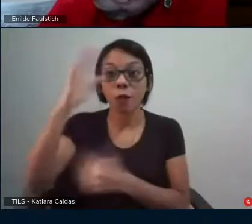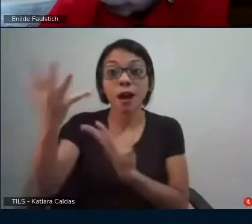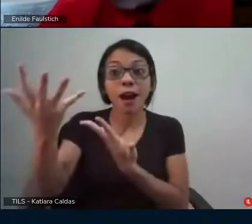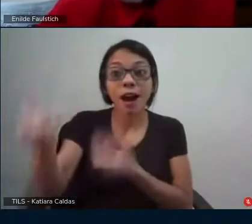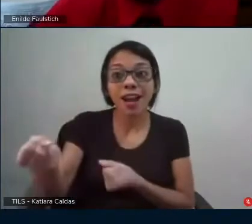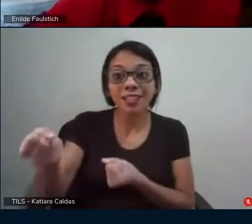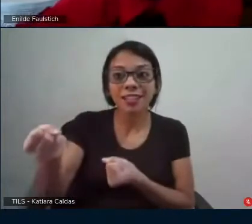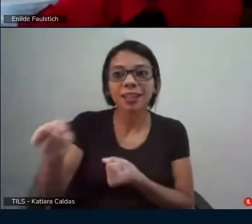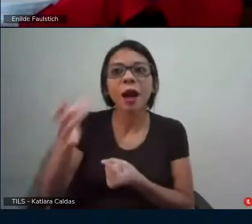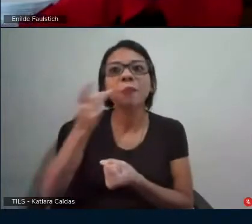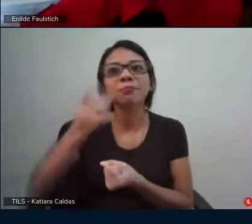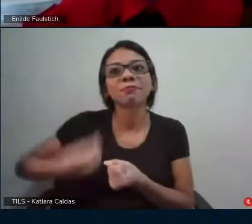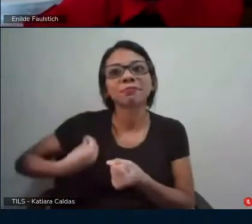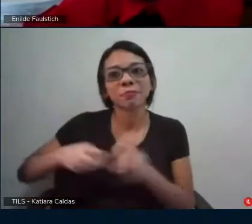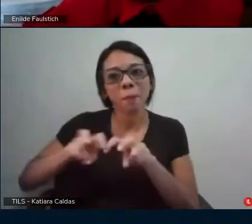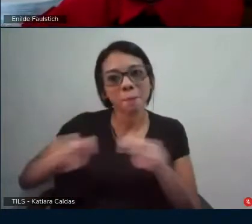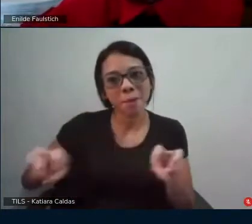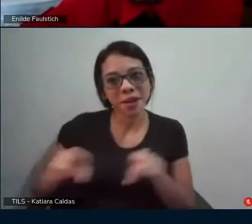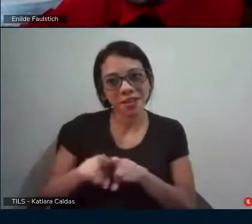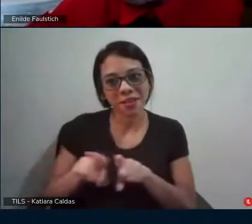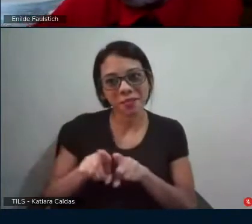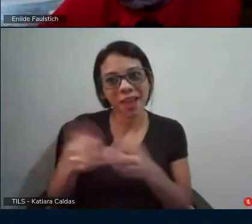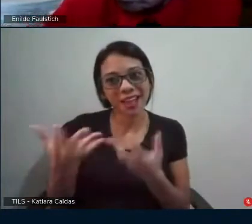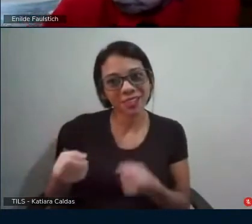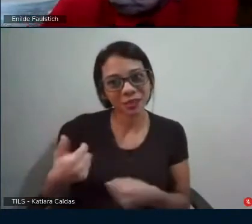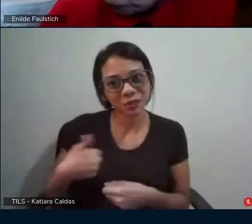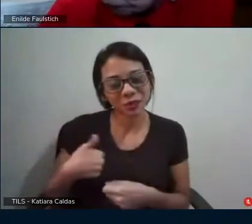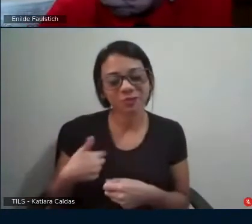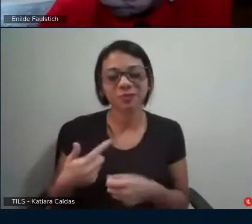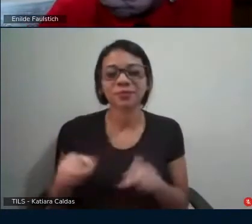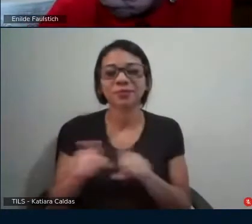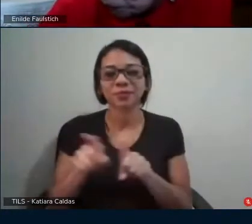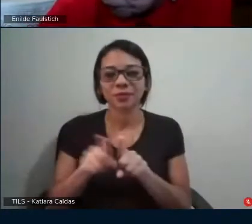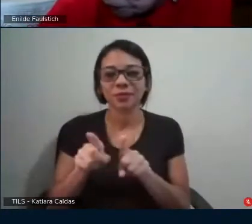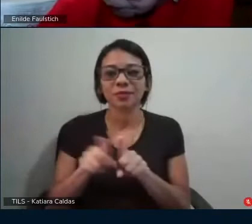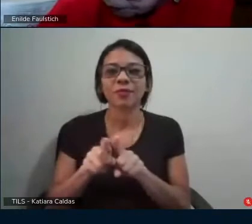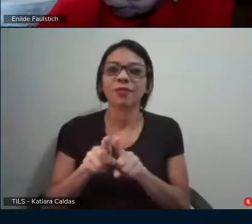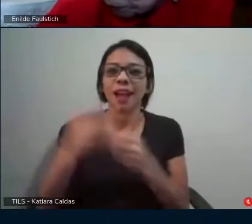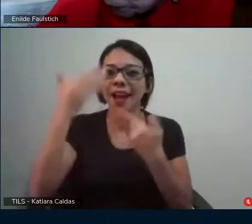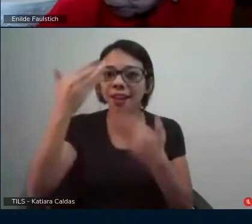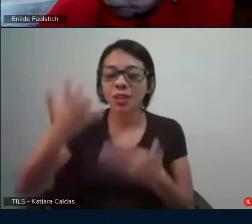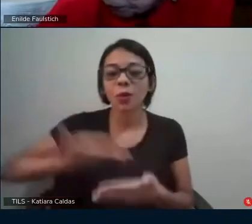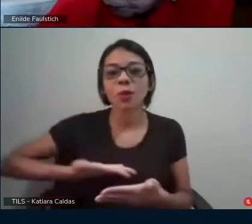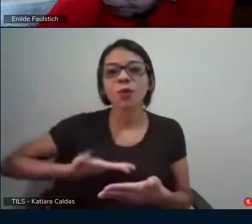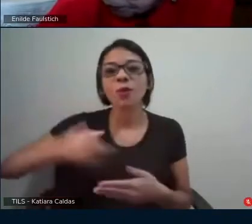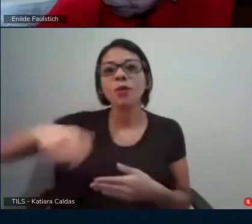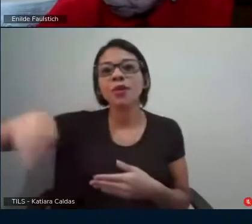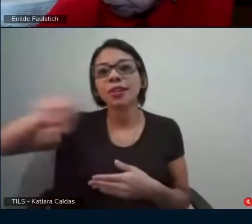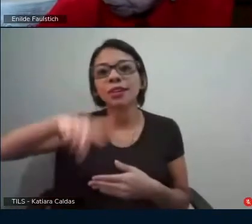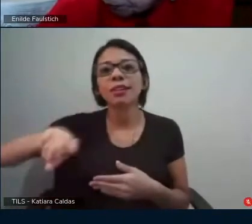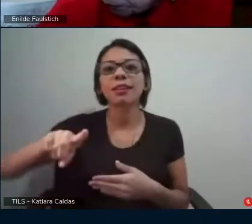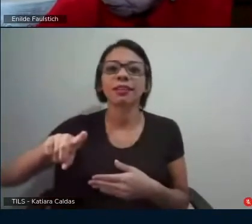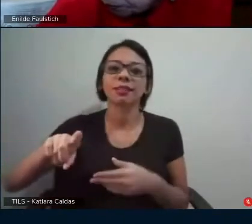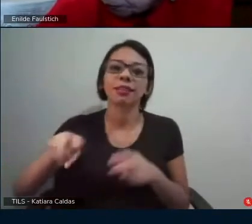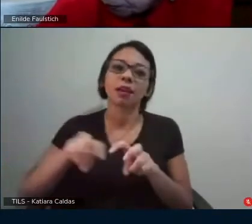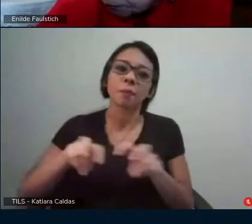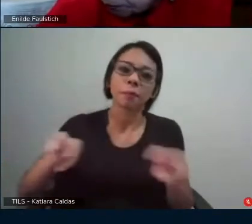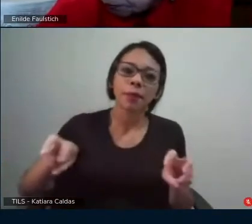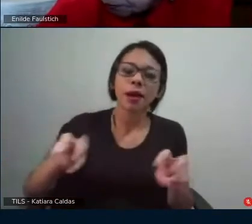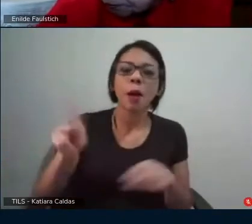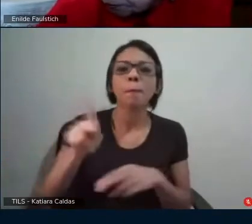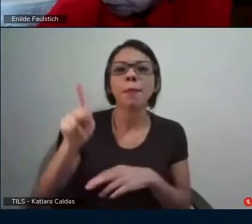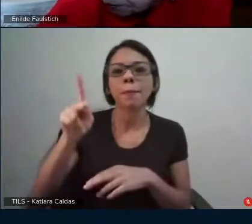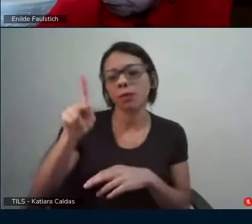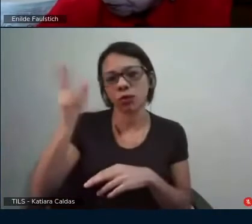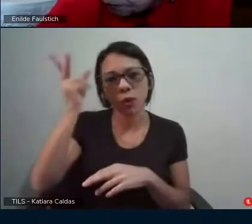que eu participe da banca e agradeço e dou um oi aos colegas que estão, né, juntos na banca, professora